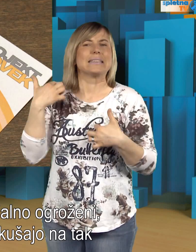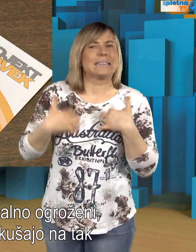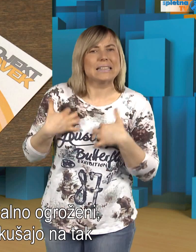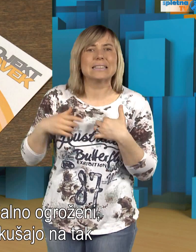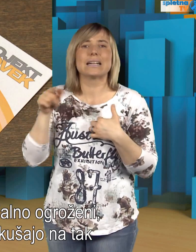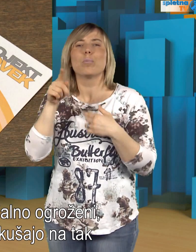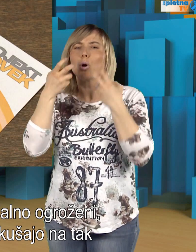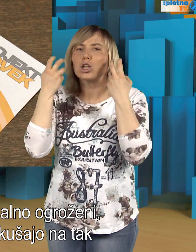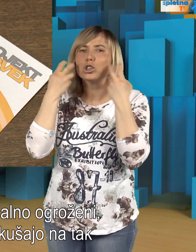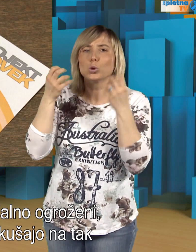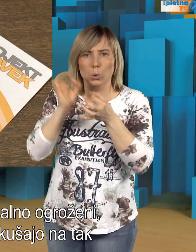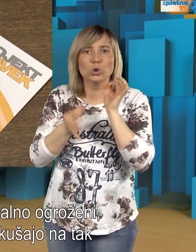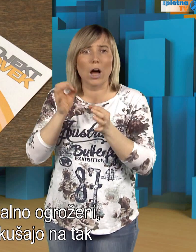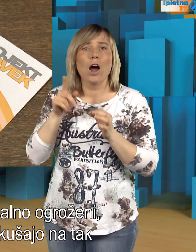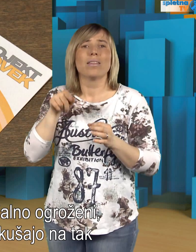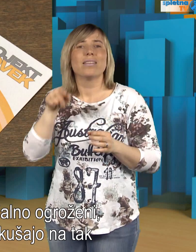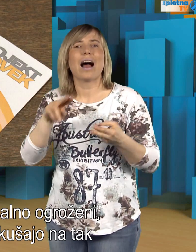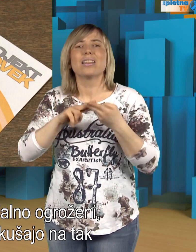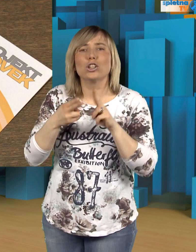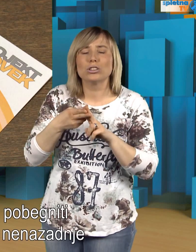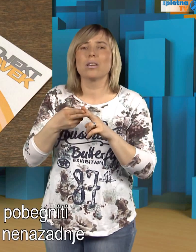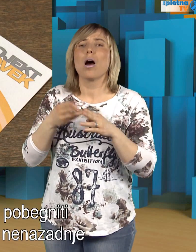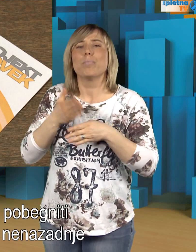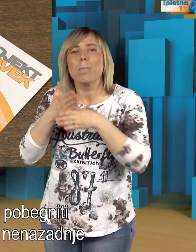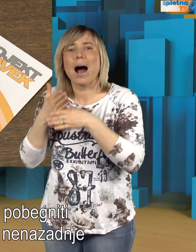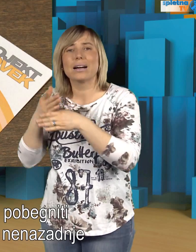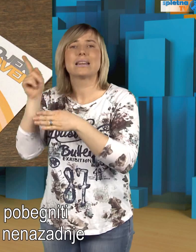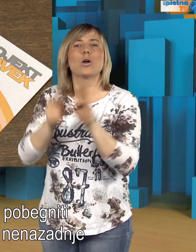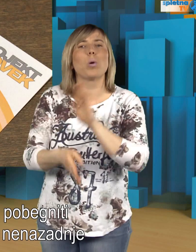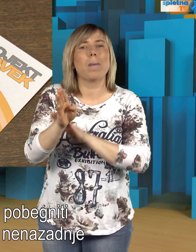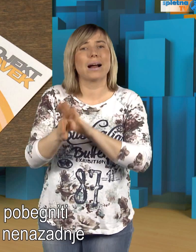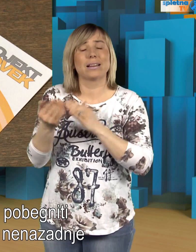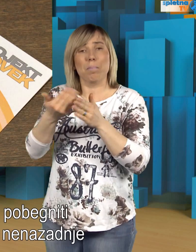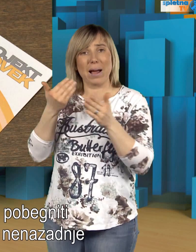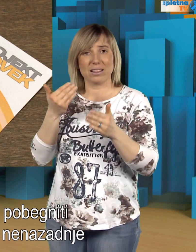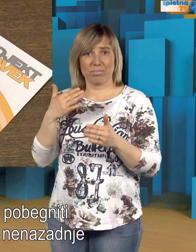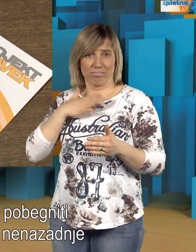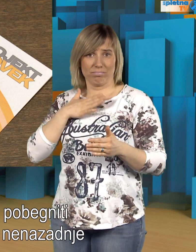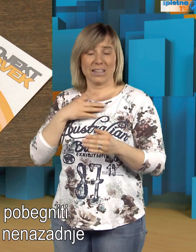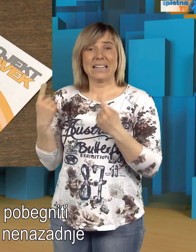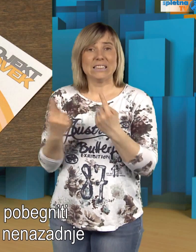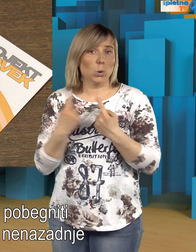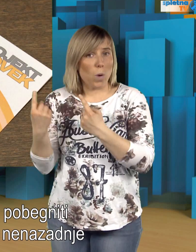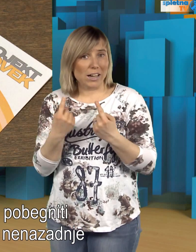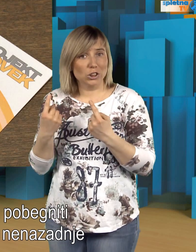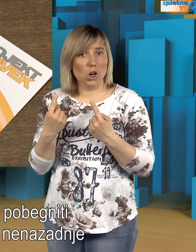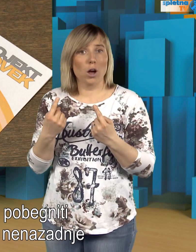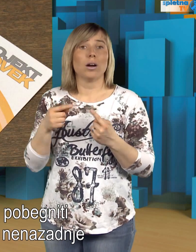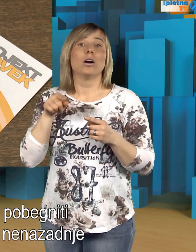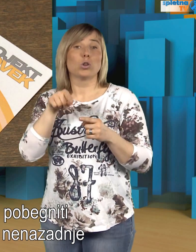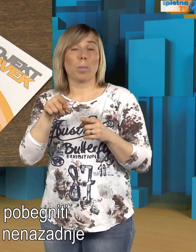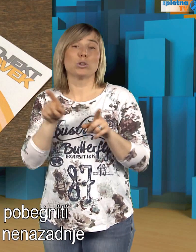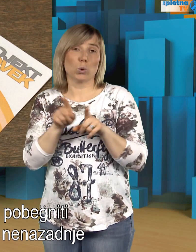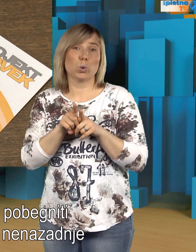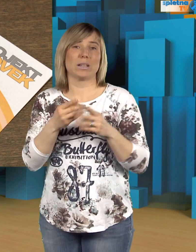v stiski in si poskušajo na tak način pomagati in pobegniti pred svojo situacijo, nenazadnje pa